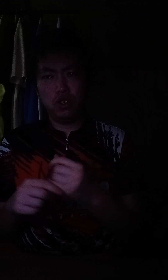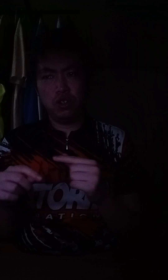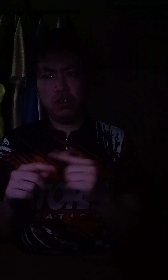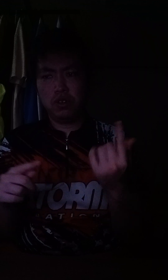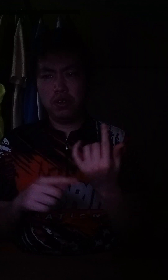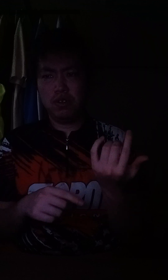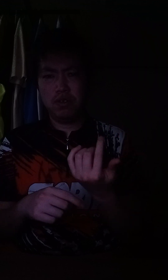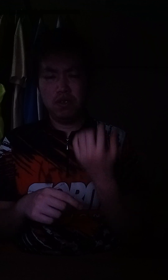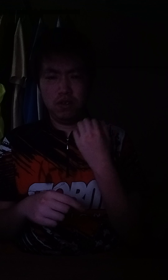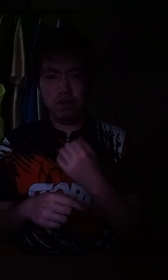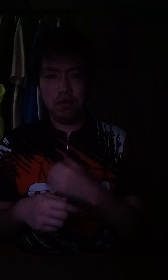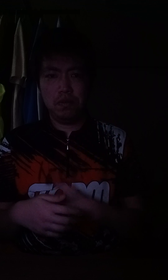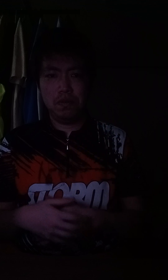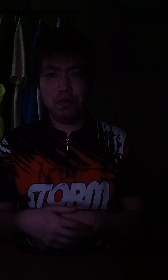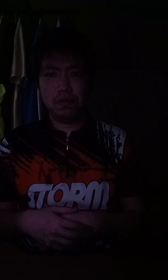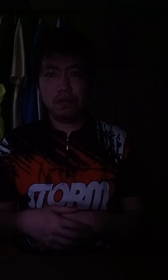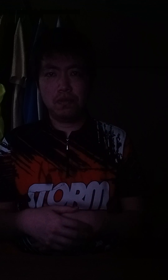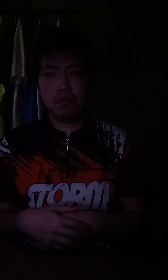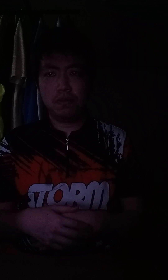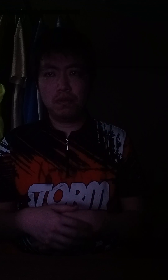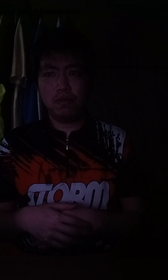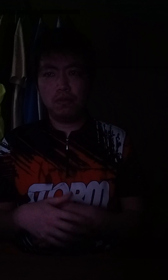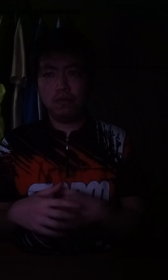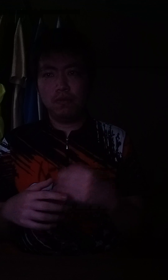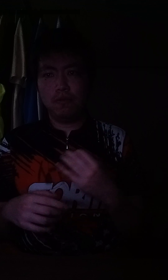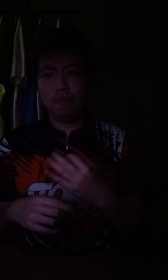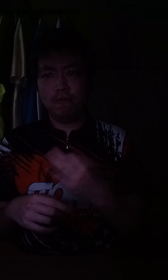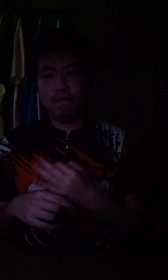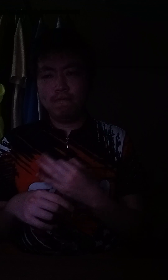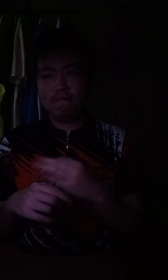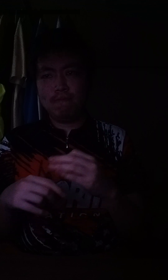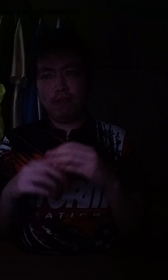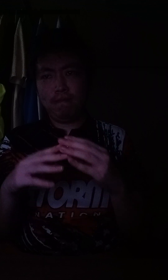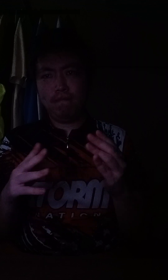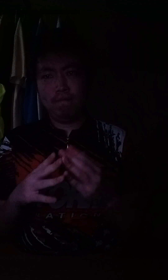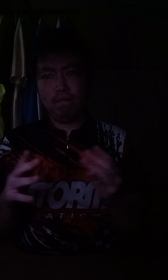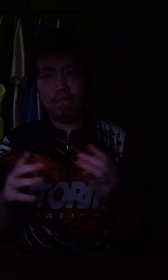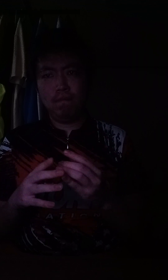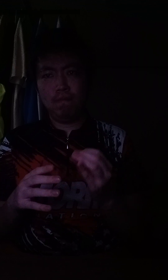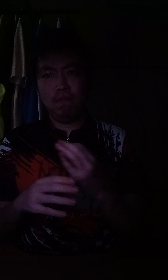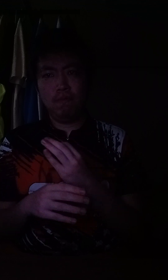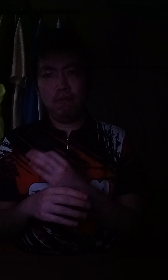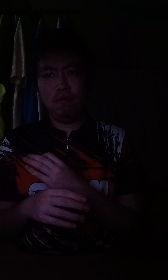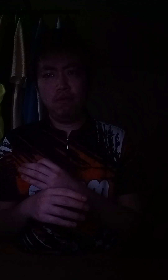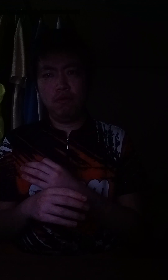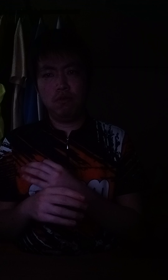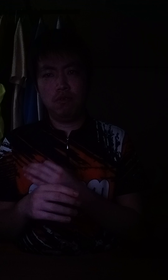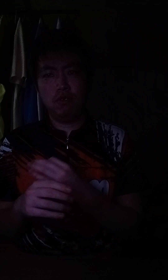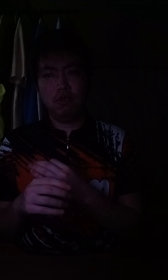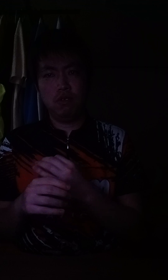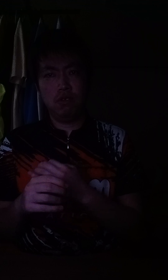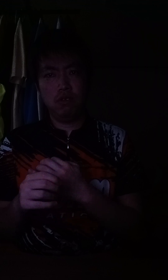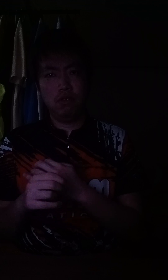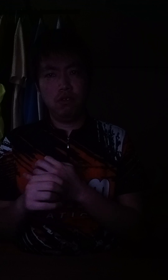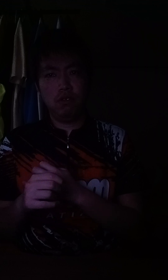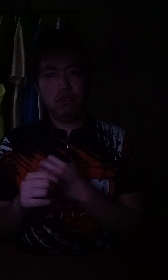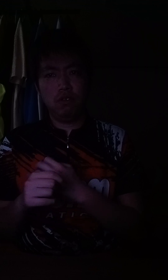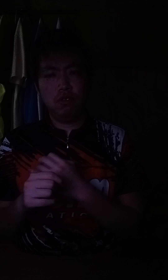어려운 상황인데요. 그러다 보니 체내에 소변이 남지 않도록 매번 관을 이용해 도뇨를 해줘야만 합니다.